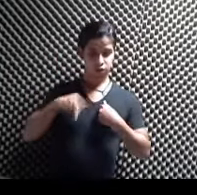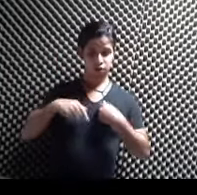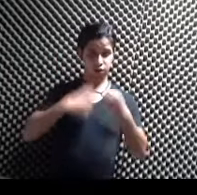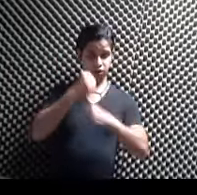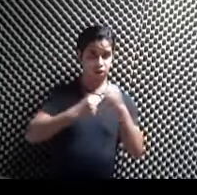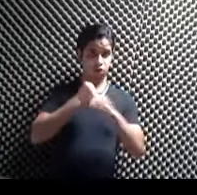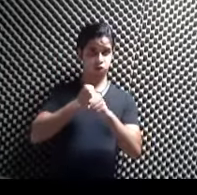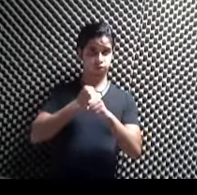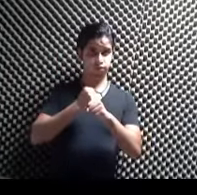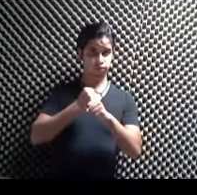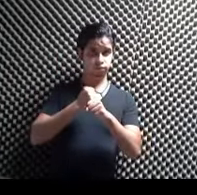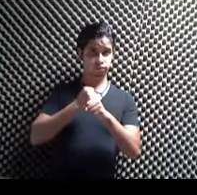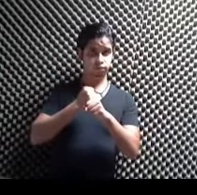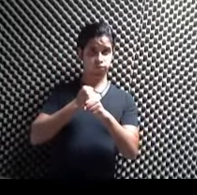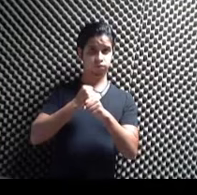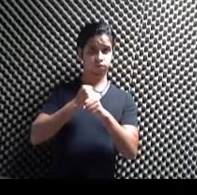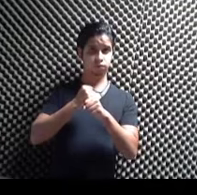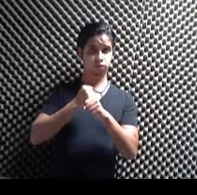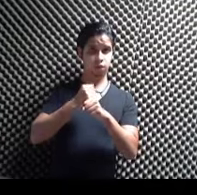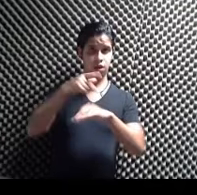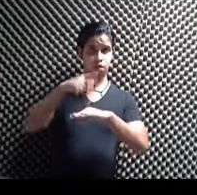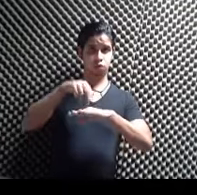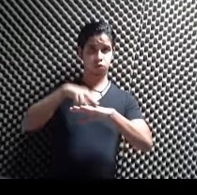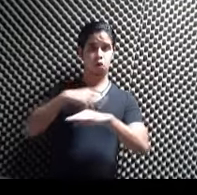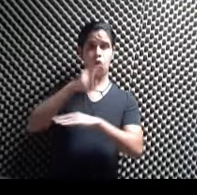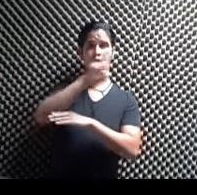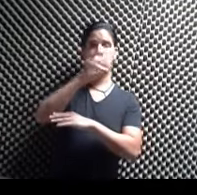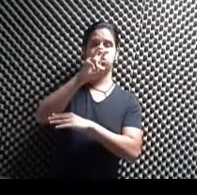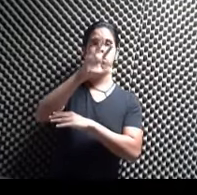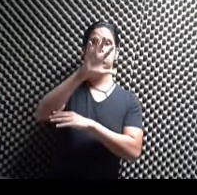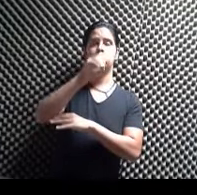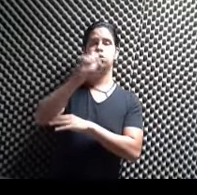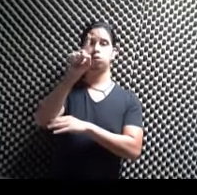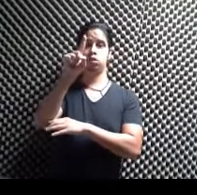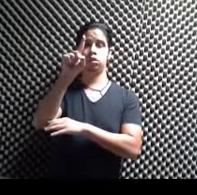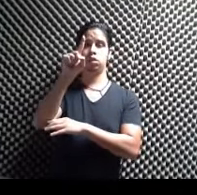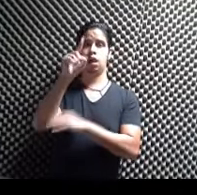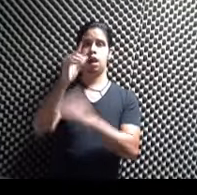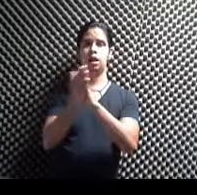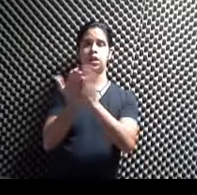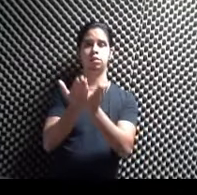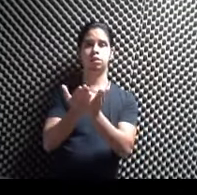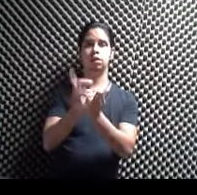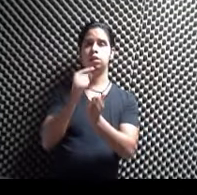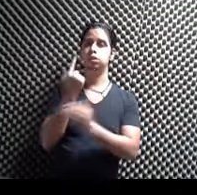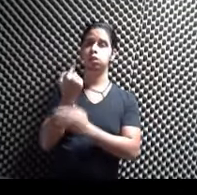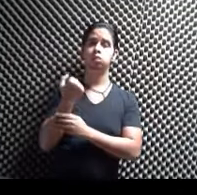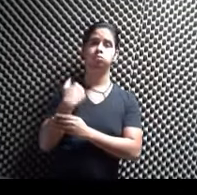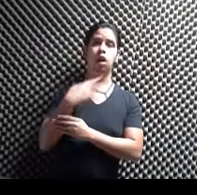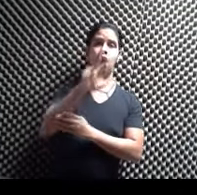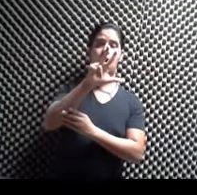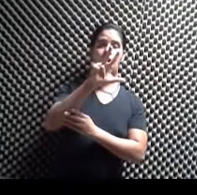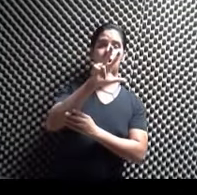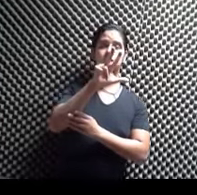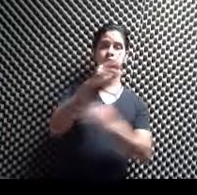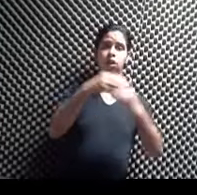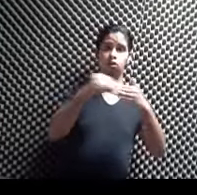Puerto Rico todavía, ¿verdad? Uh-huh. 251 libretas. Y entonces están a $3 el paquete de 5 libretas.